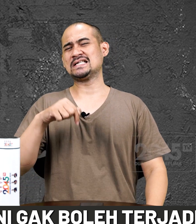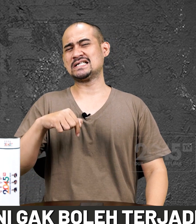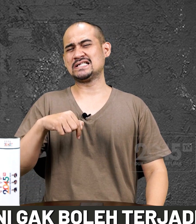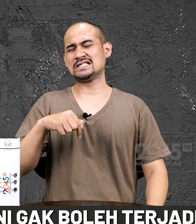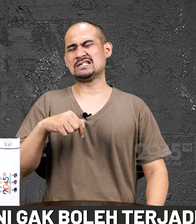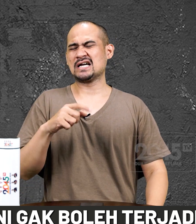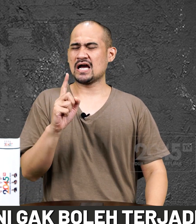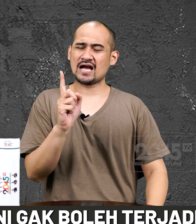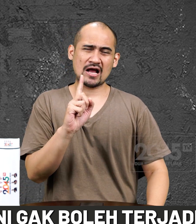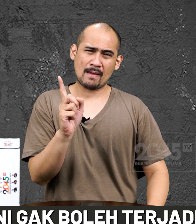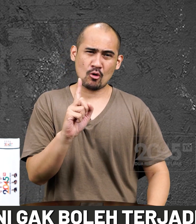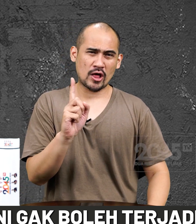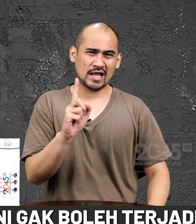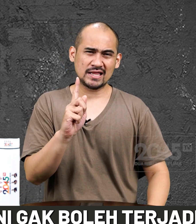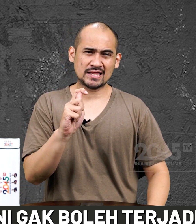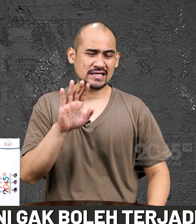Ini gak boleh terjadi.